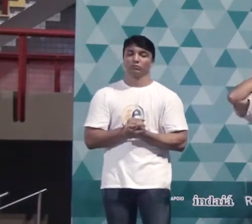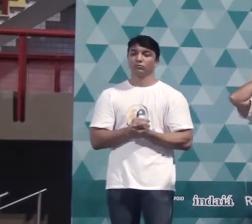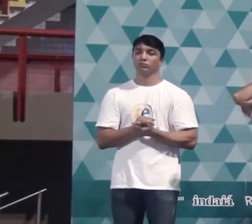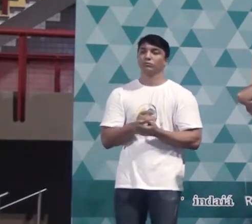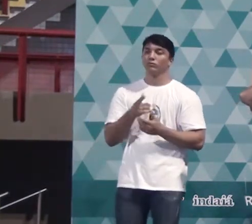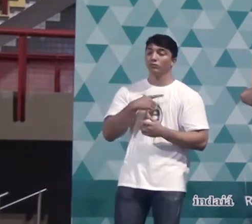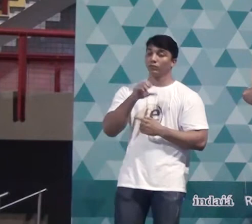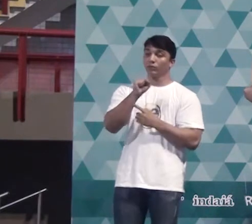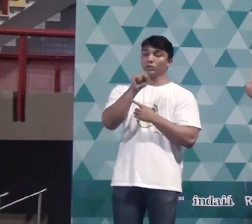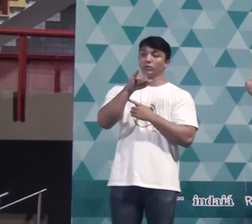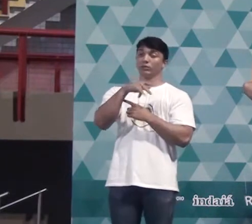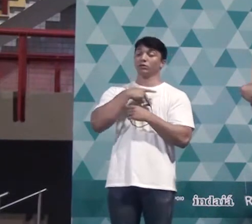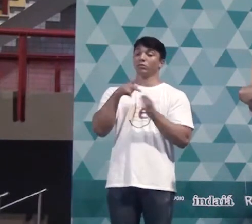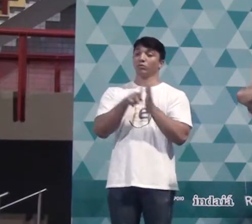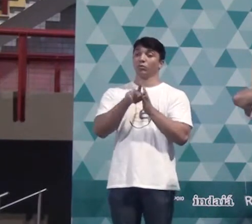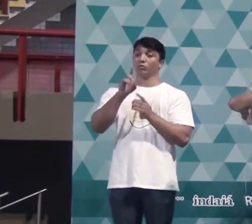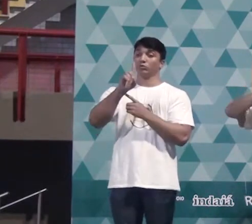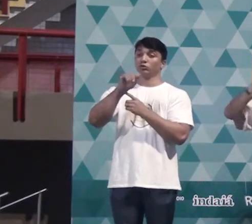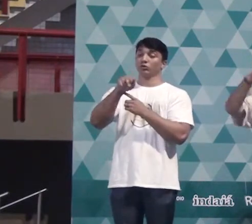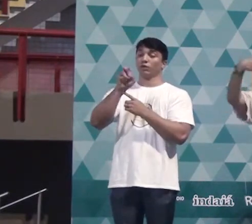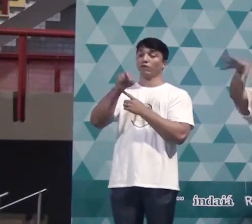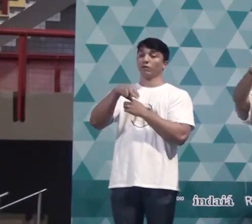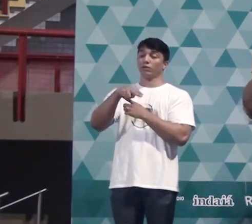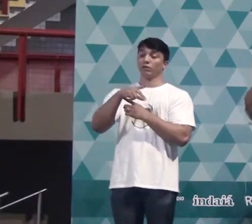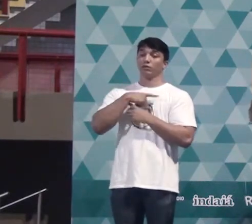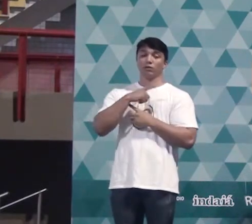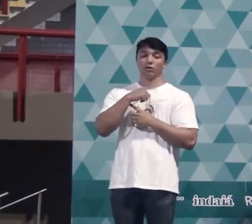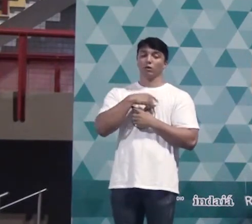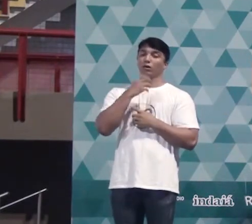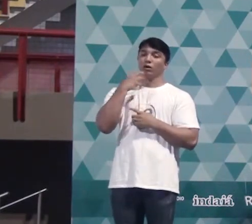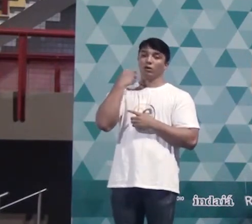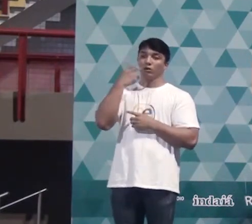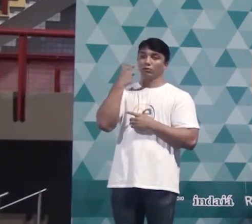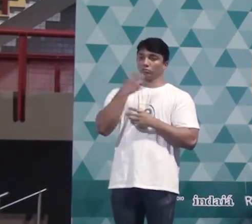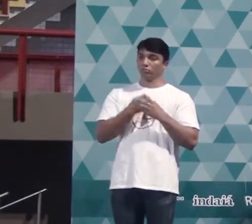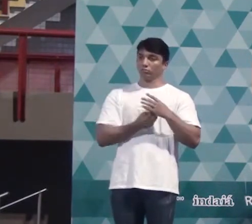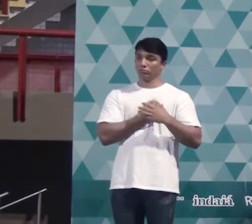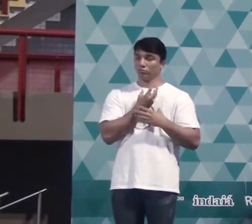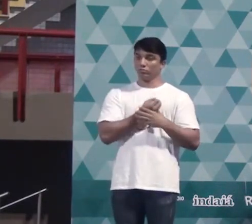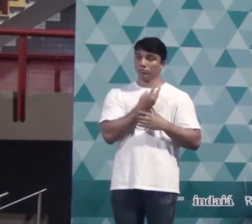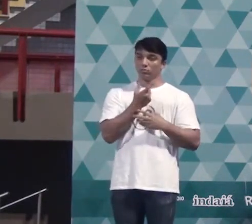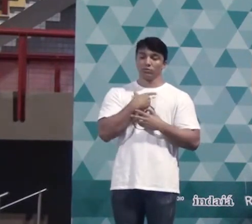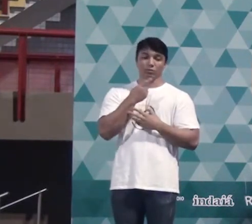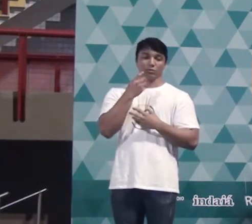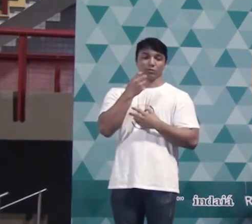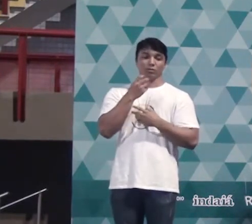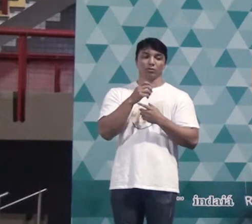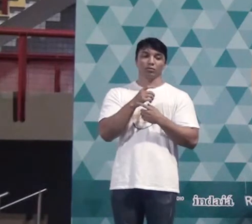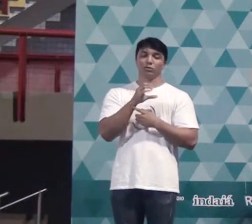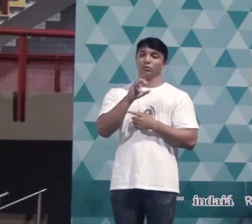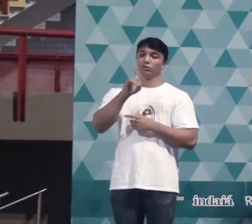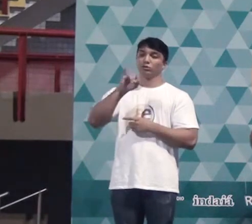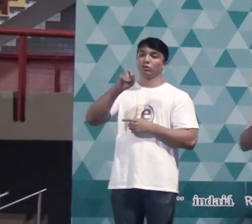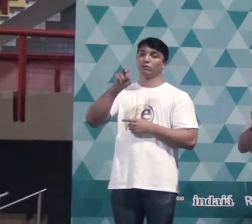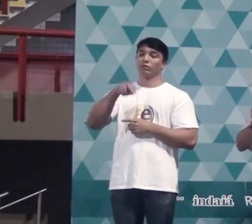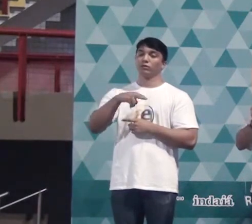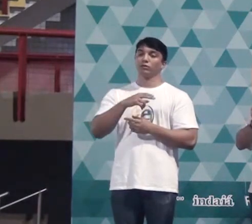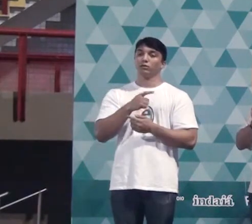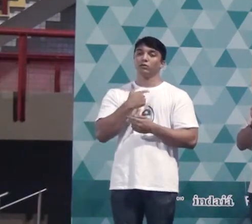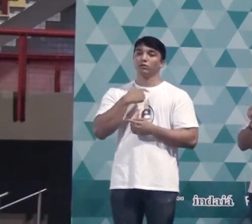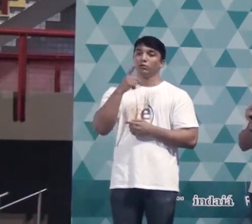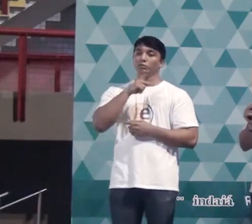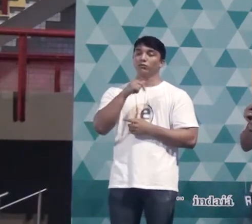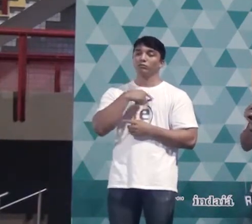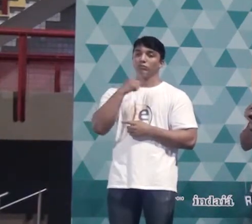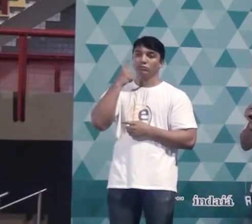Chama-se Sina, do Djavan. Djavan é o nome do compositor-cantor, tá? Uma vez eu falei Djavan, o cara falou assim: pessoal,